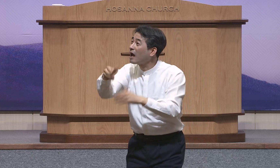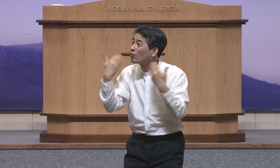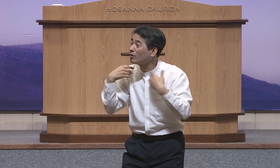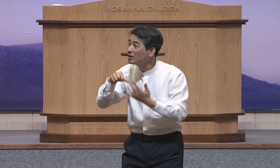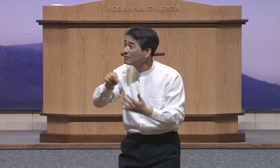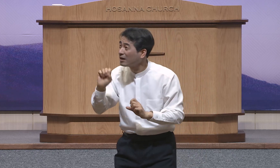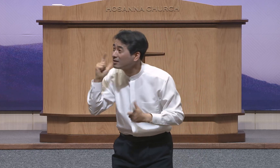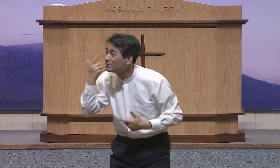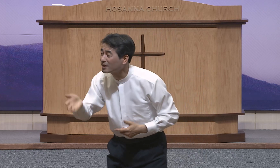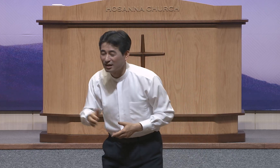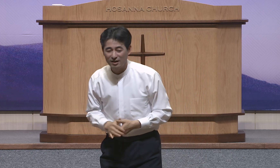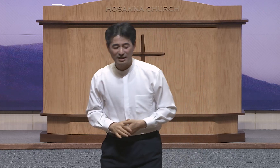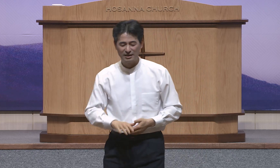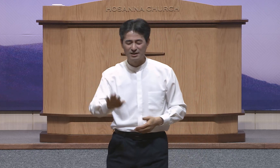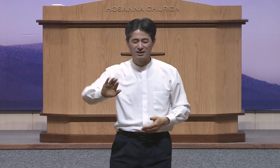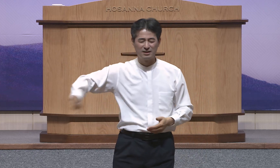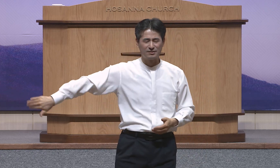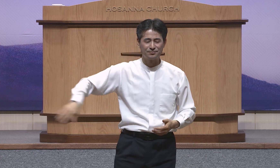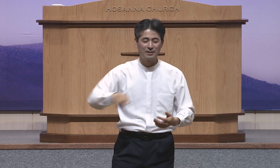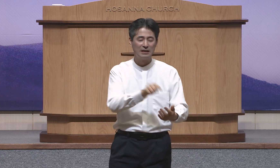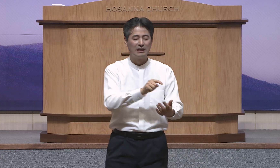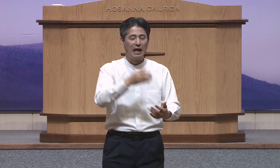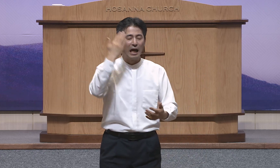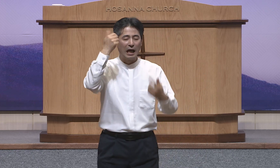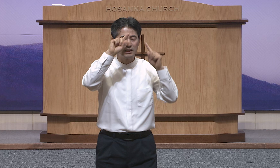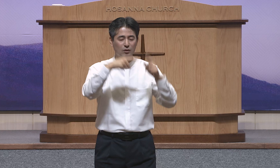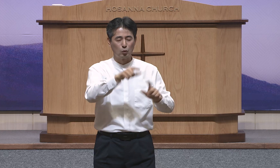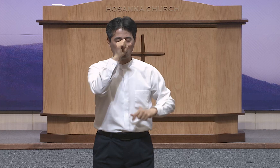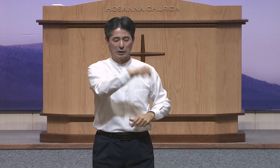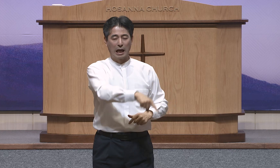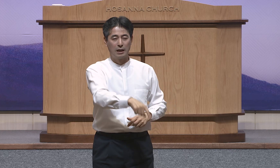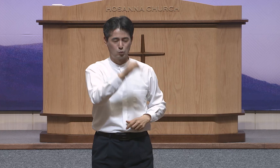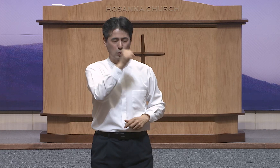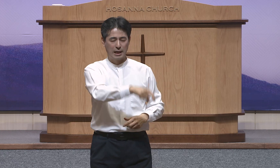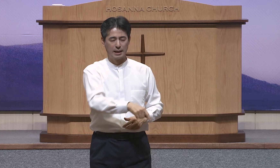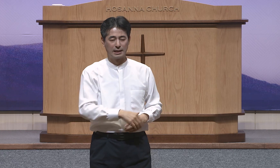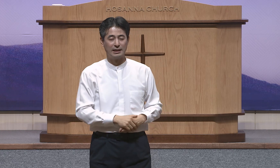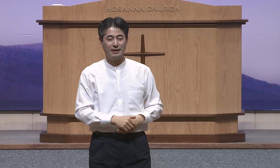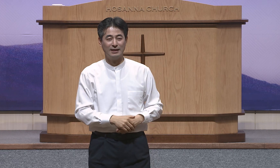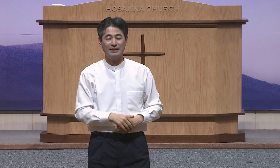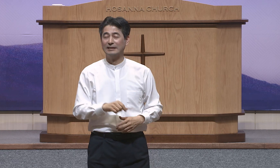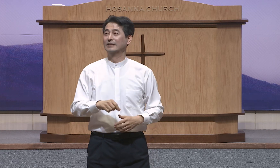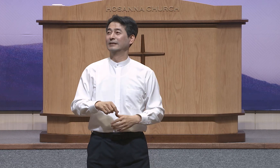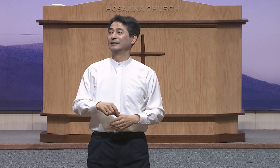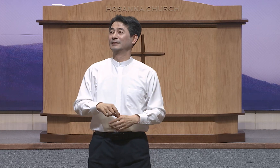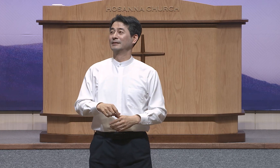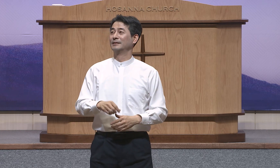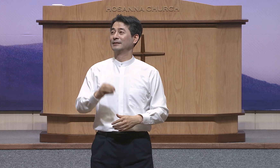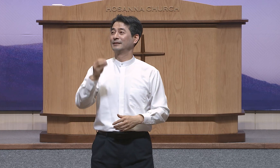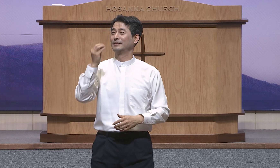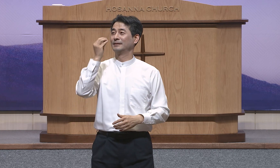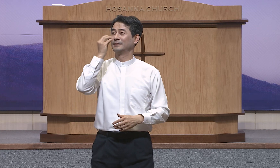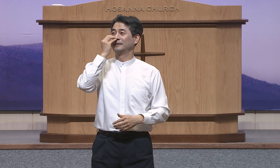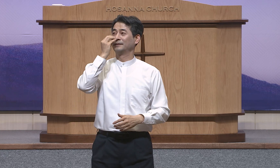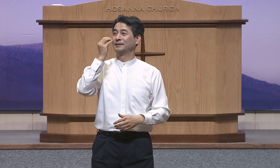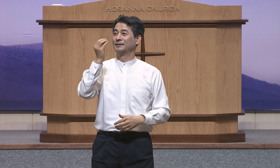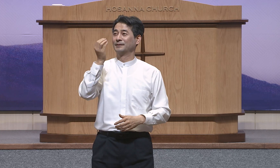다니는 학교도 있는데 거기는 별론가요? 했더니 아니야. 한일장신대가 더 좋은 것 같아. 거기로 가. 그래서 저는 아이고